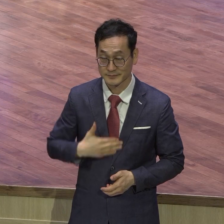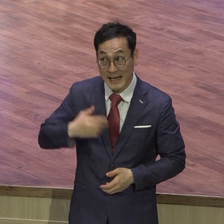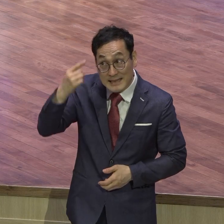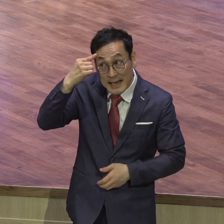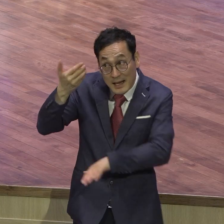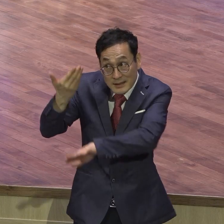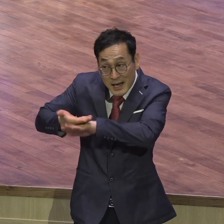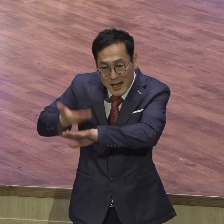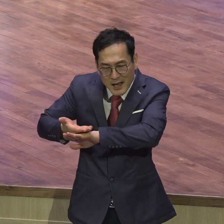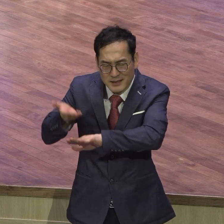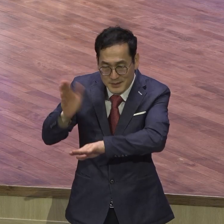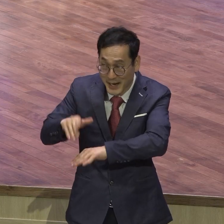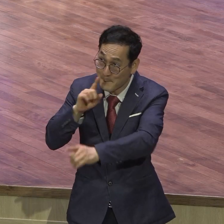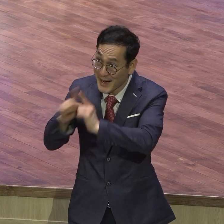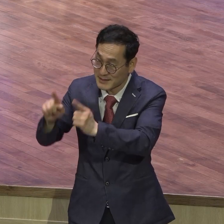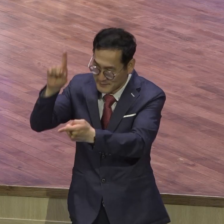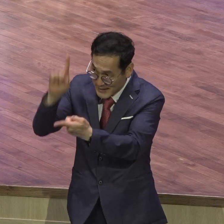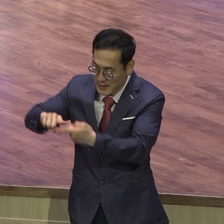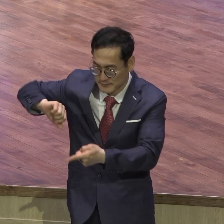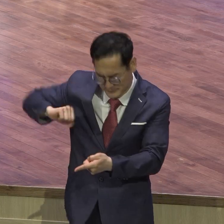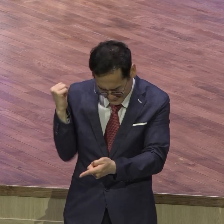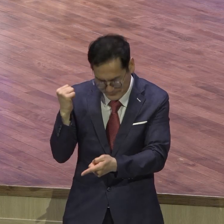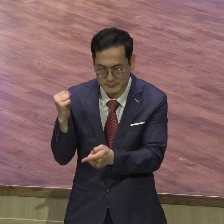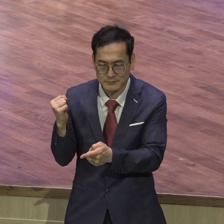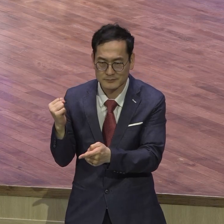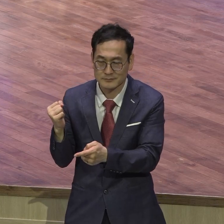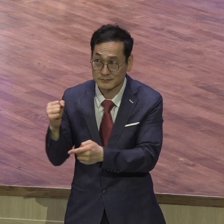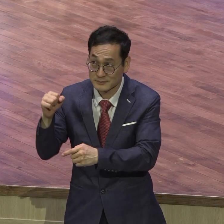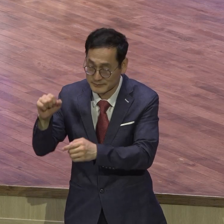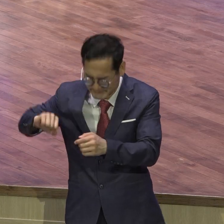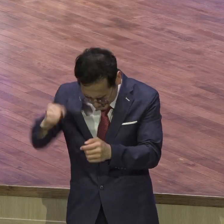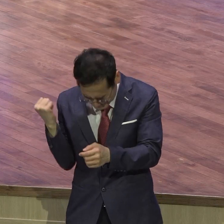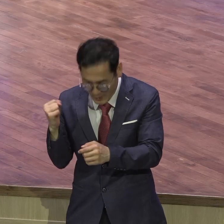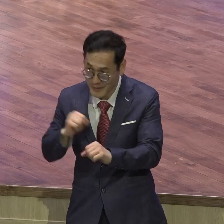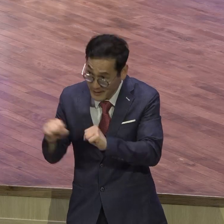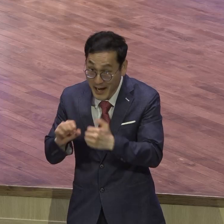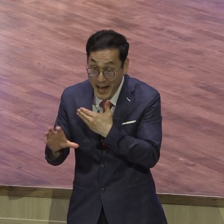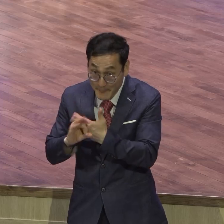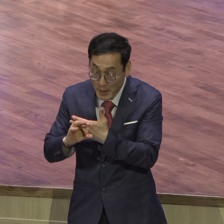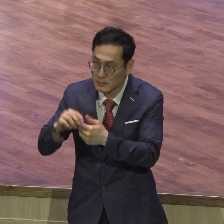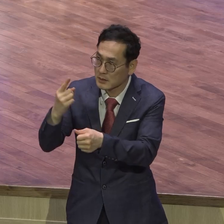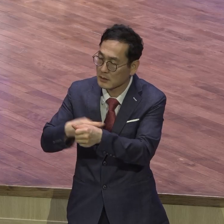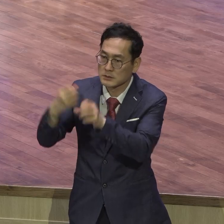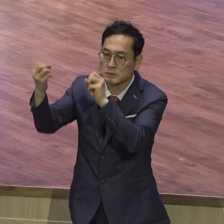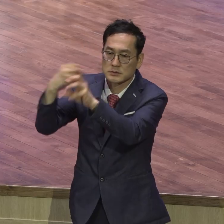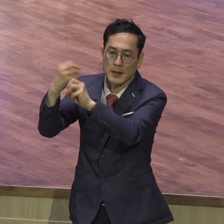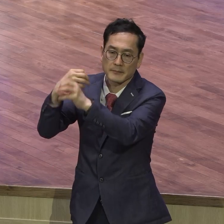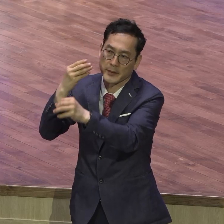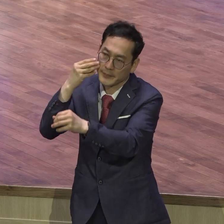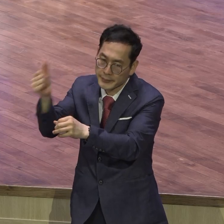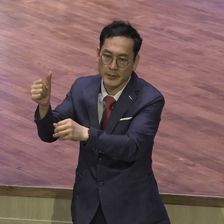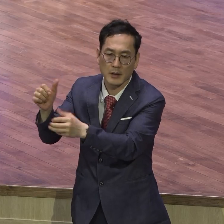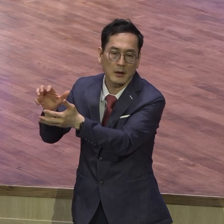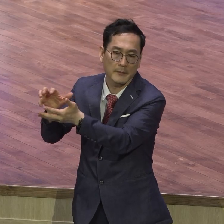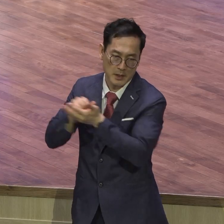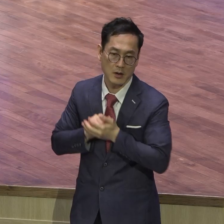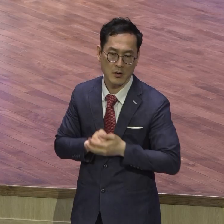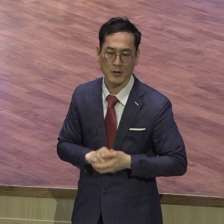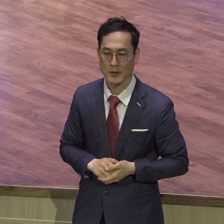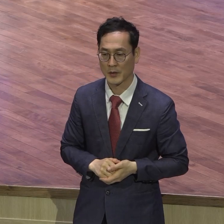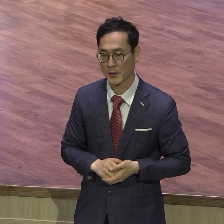말씀을 믿고 행동해 나가면 이상하게 응답을 체험하게 돼요 응답을 체험하게 돼요